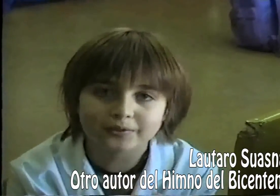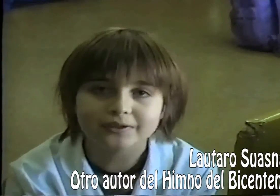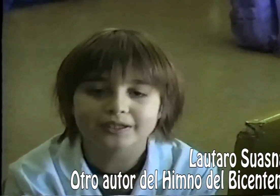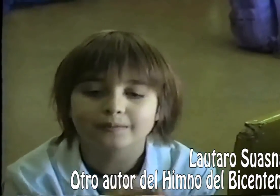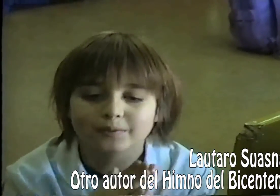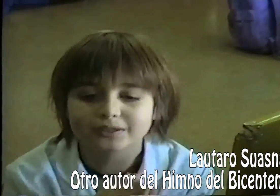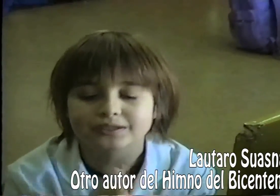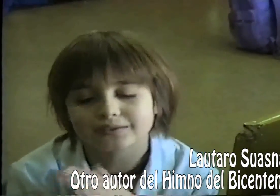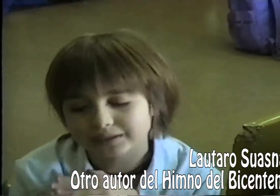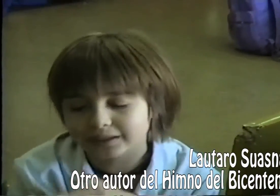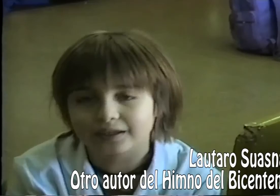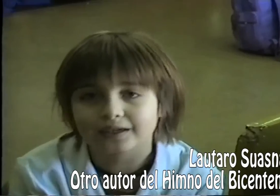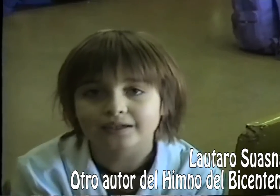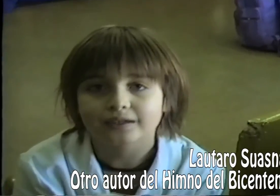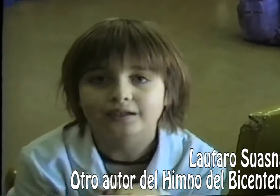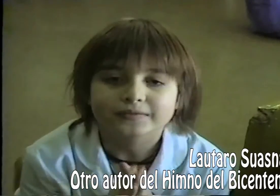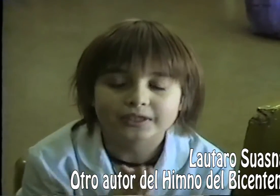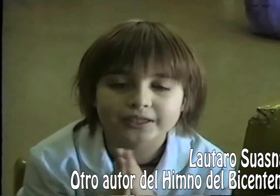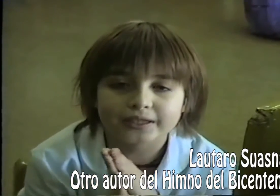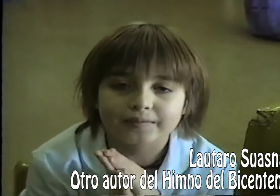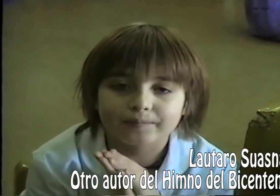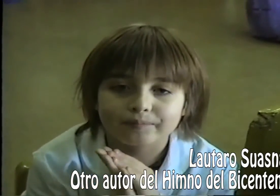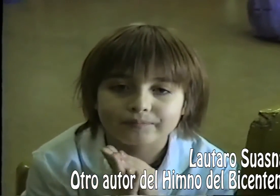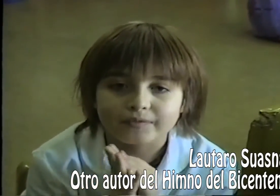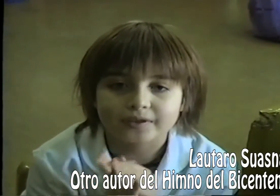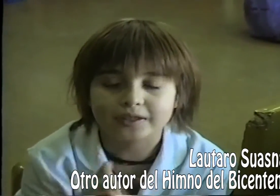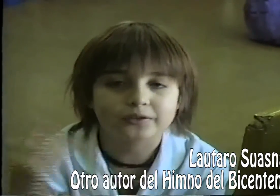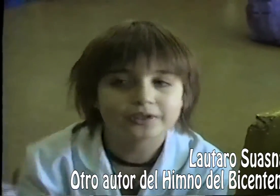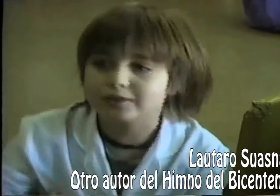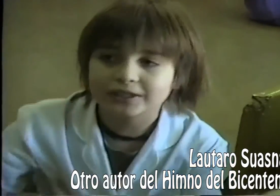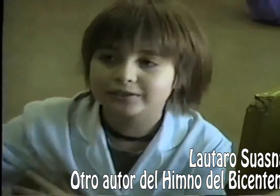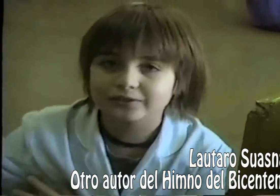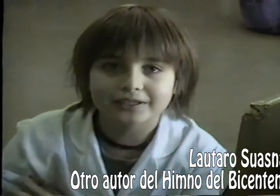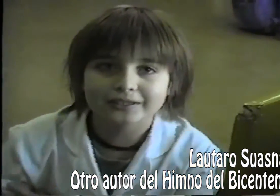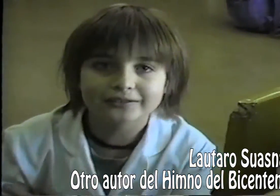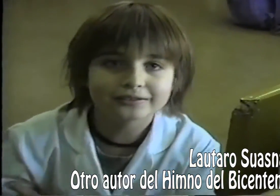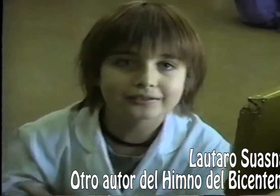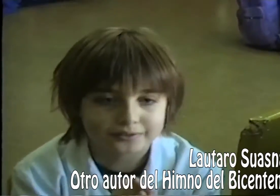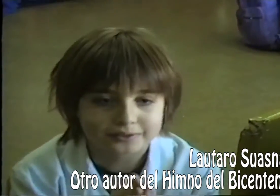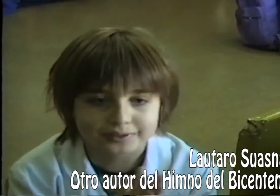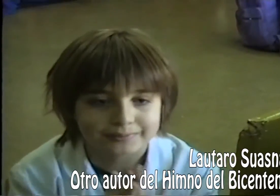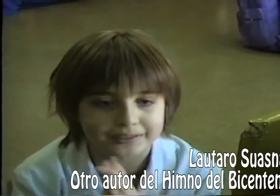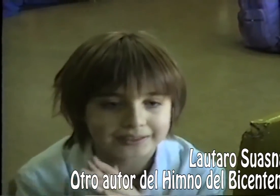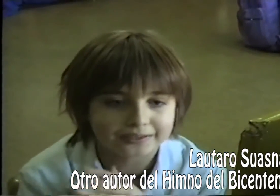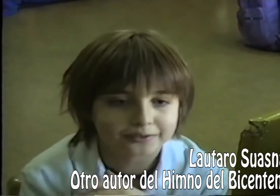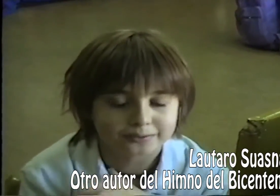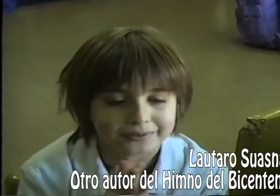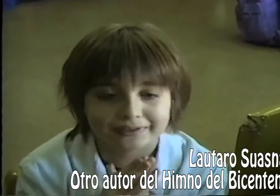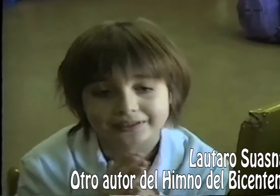que después se va a enterrar y dentro de 200 años, no sé si mis nietos o mis